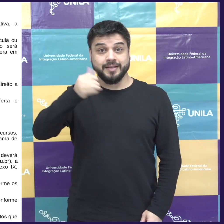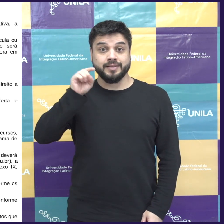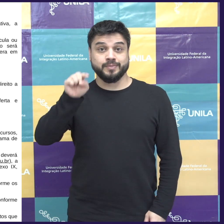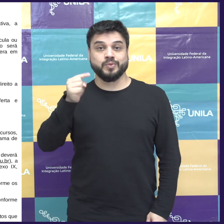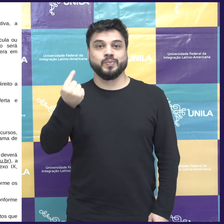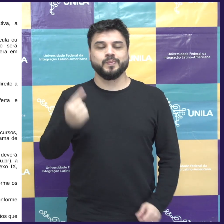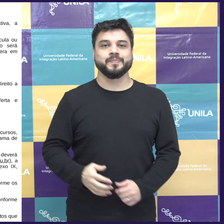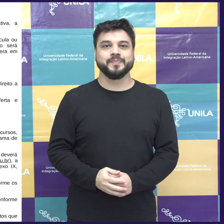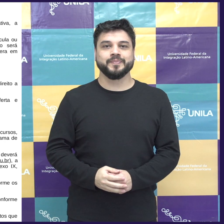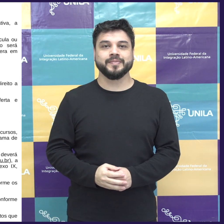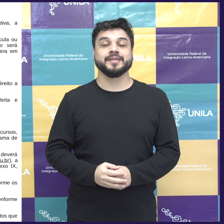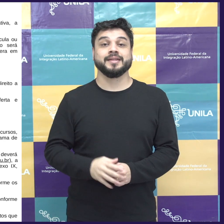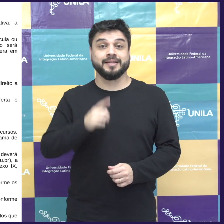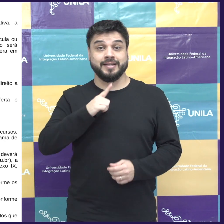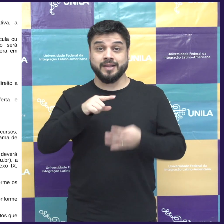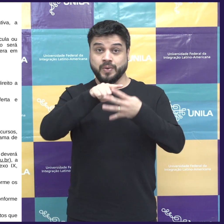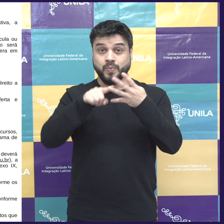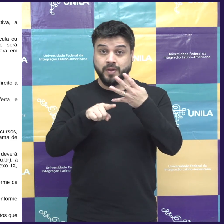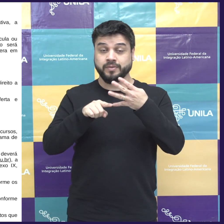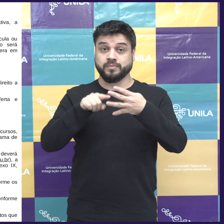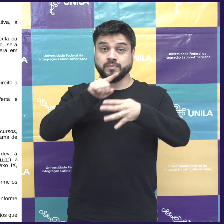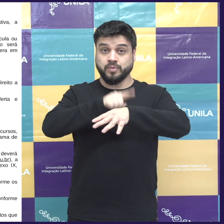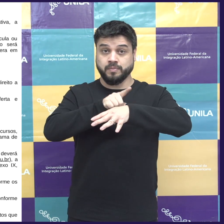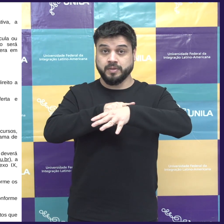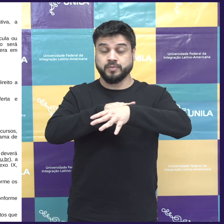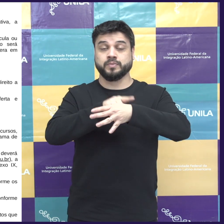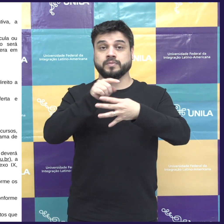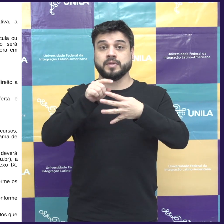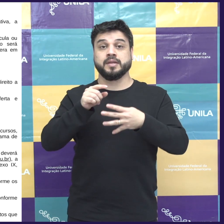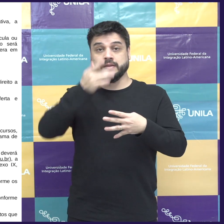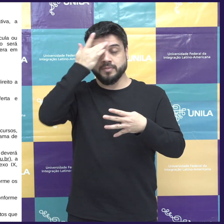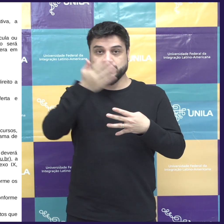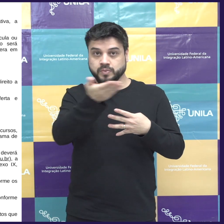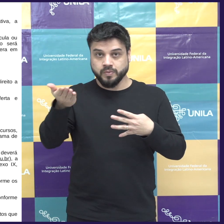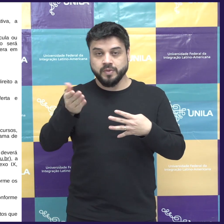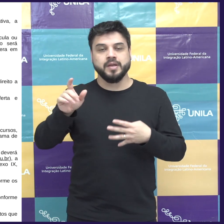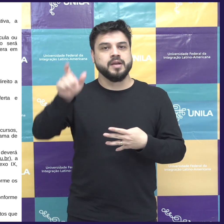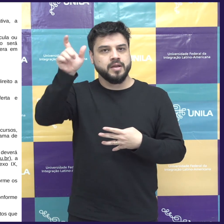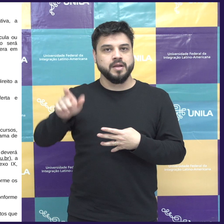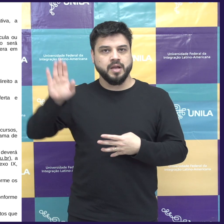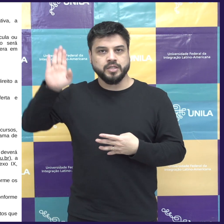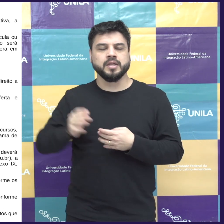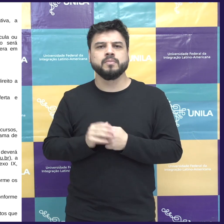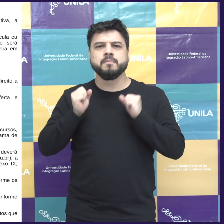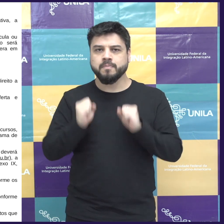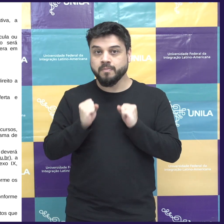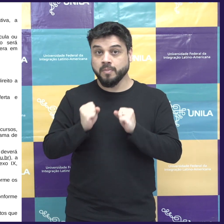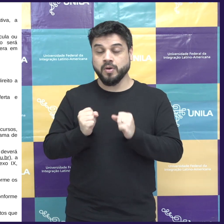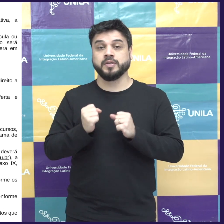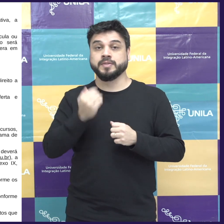10.1. Haverá 4 momentos em que o candidato poderá interpor